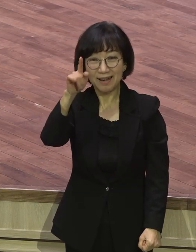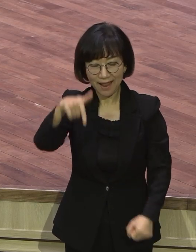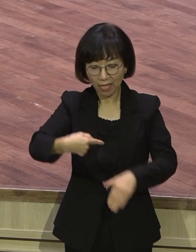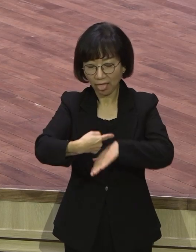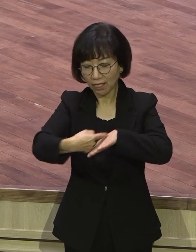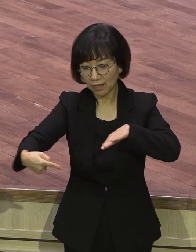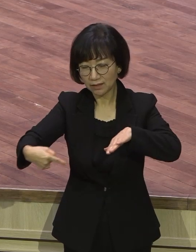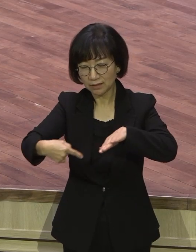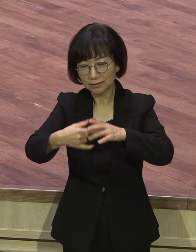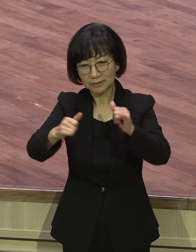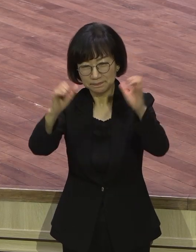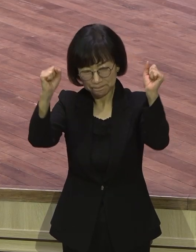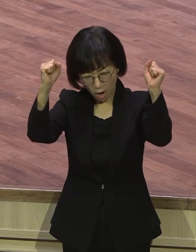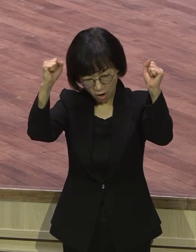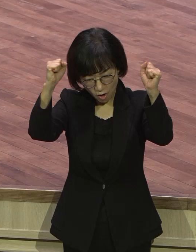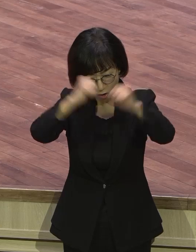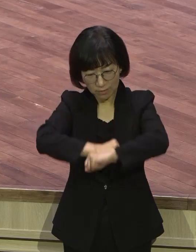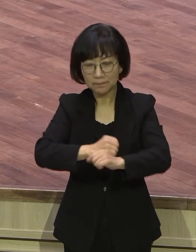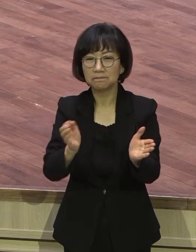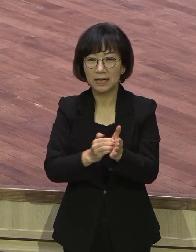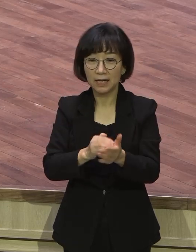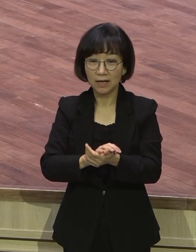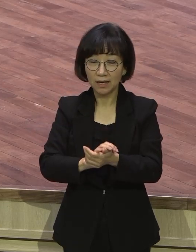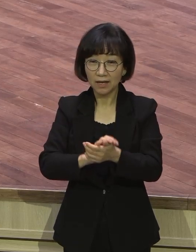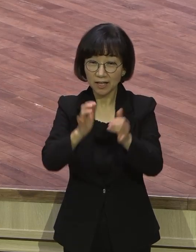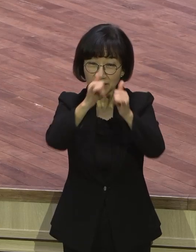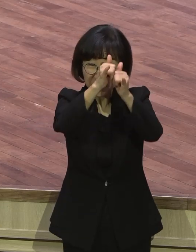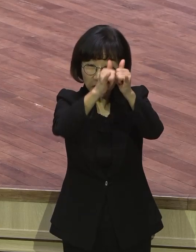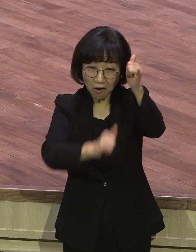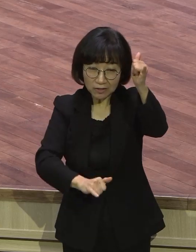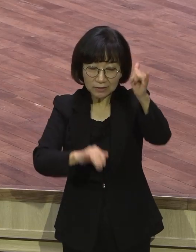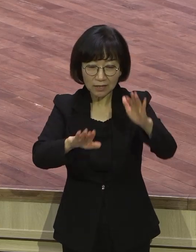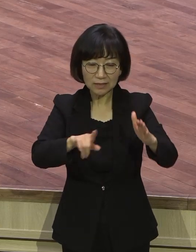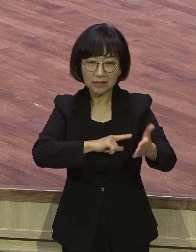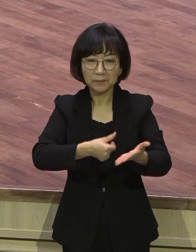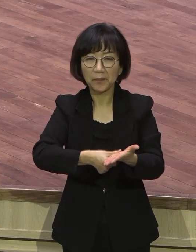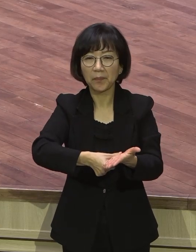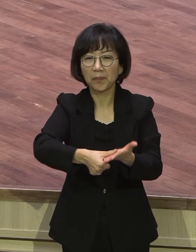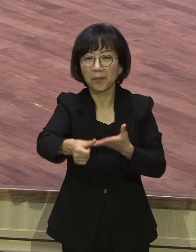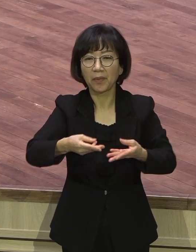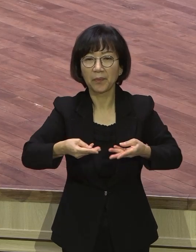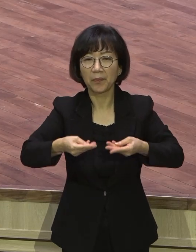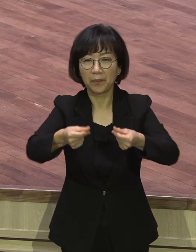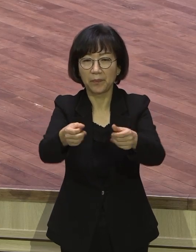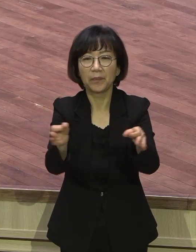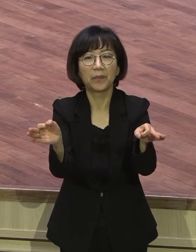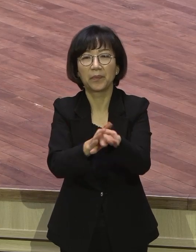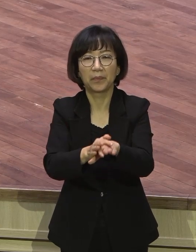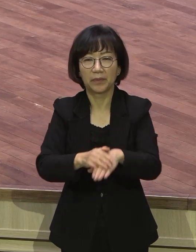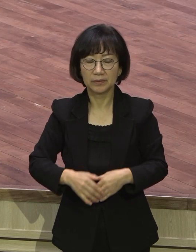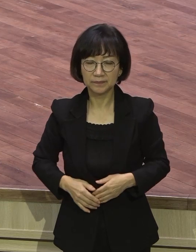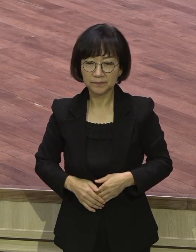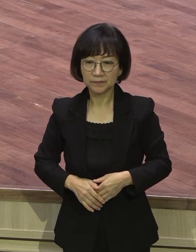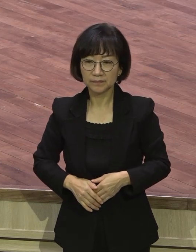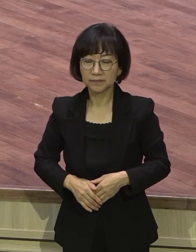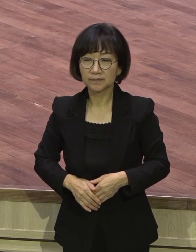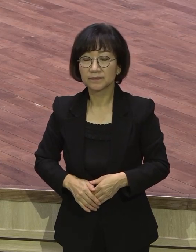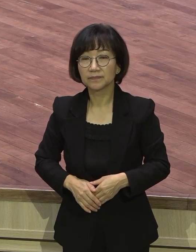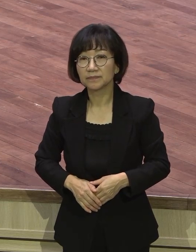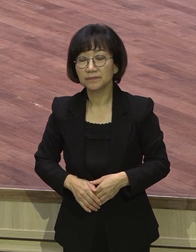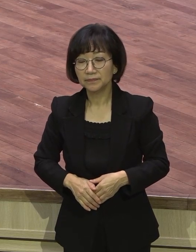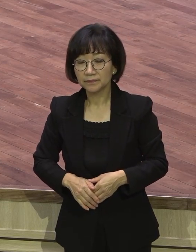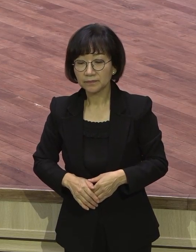아말렉이라는 족속은 역사의 장에서 사라지고 없어집니다 그러나